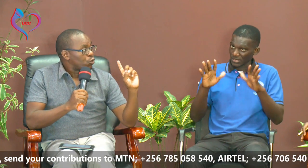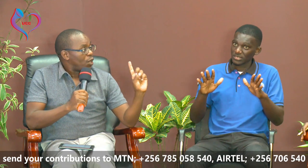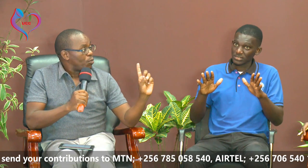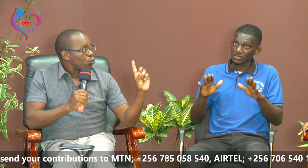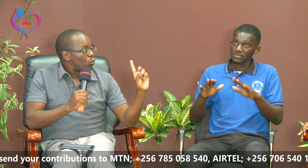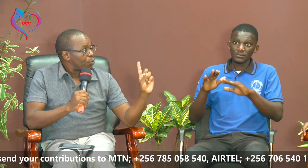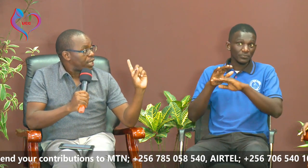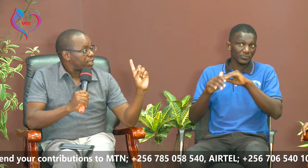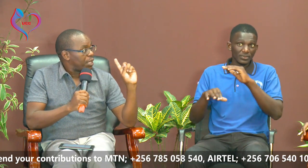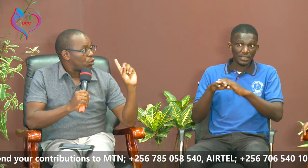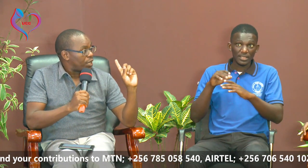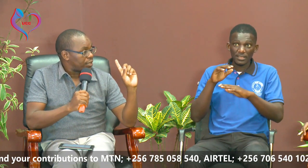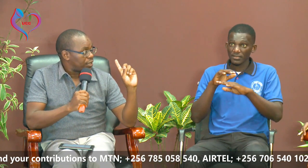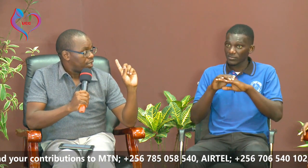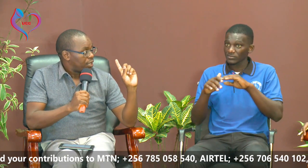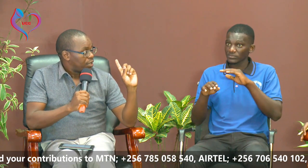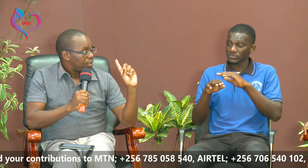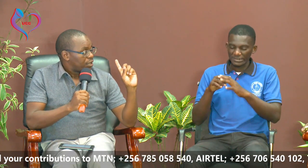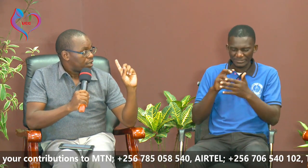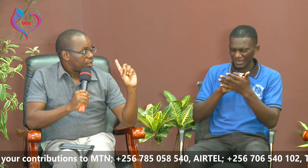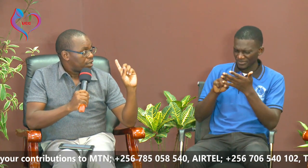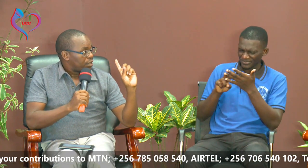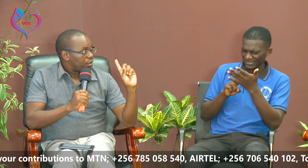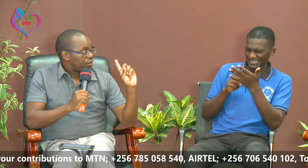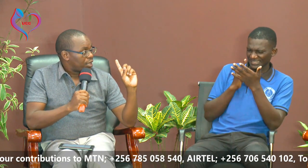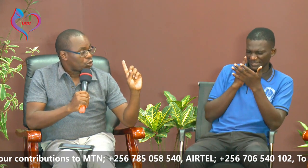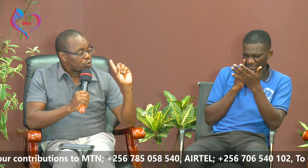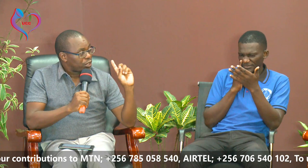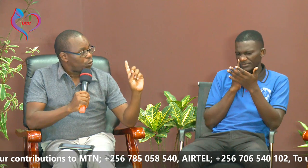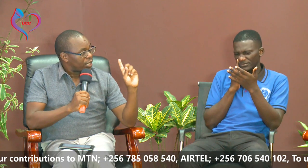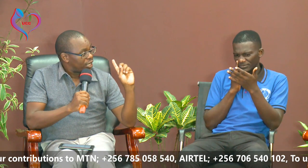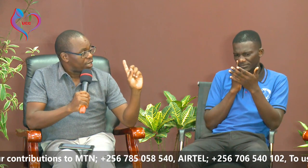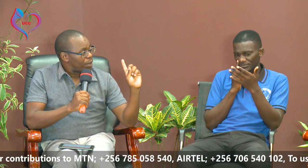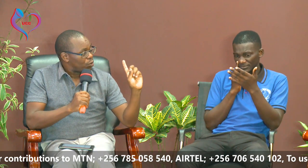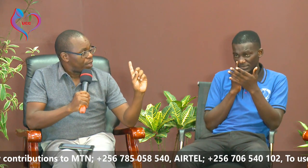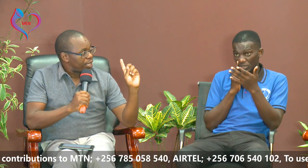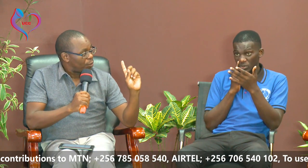twala omuntu ono product je bayita omukazi nga tosose kuwetegereza manyo make away